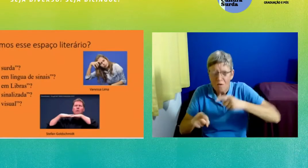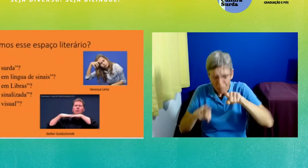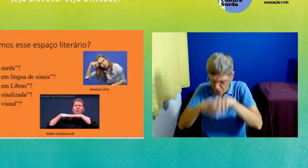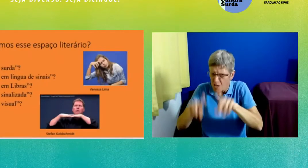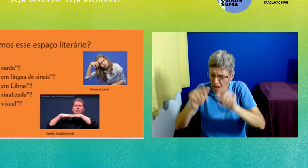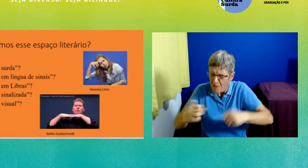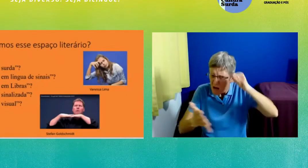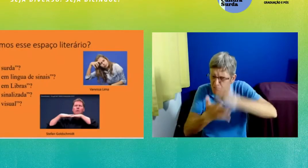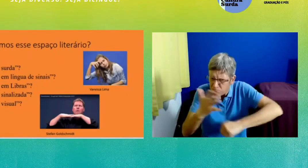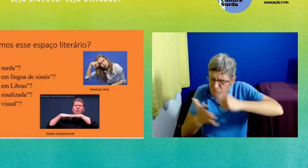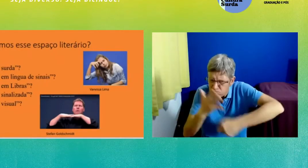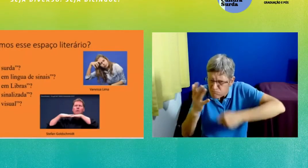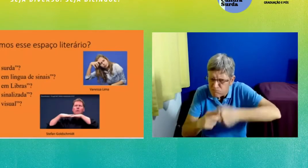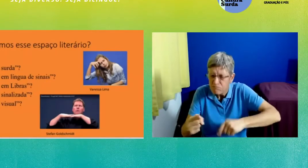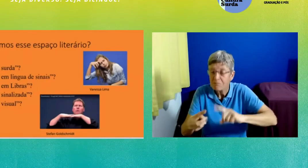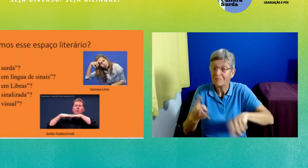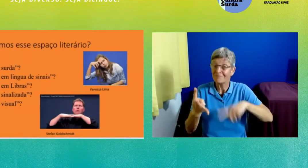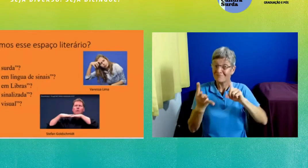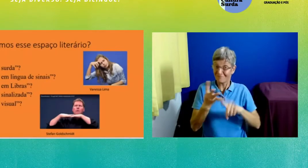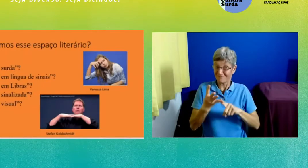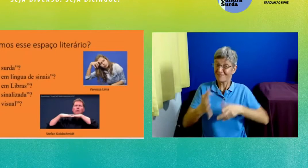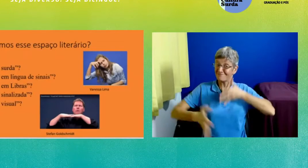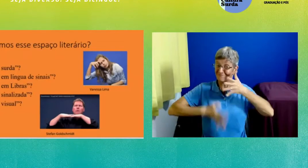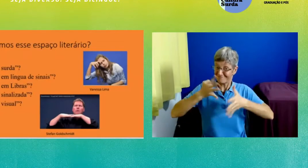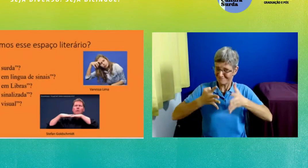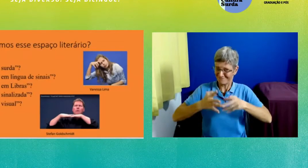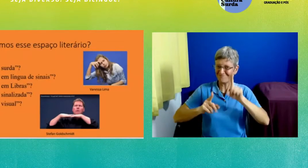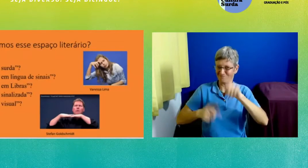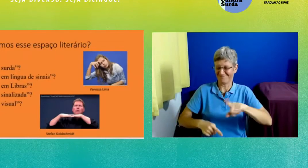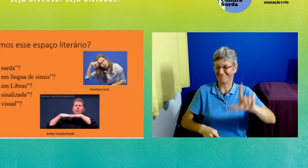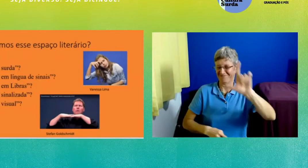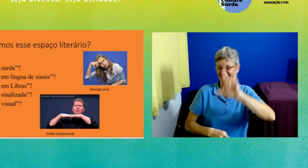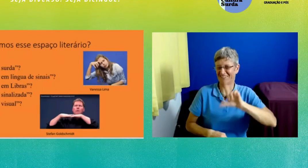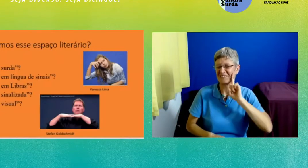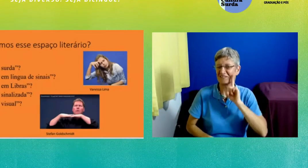ele luta, ele tem que lutar.